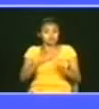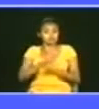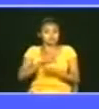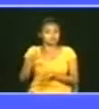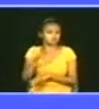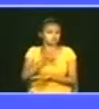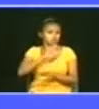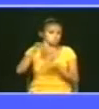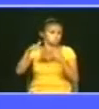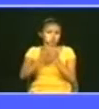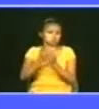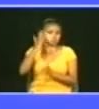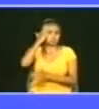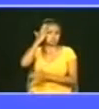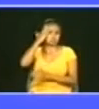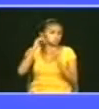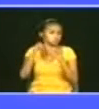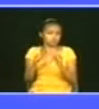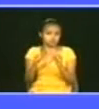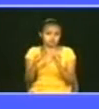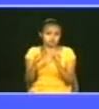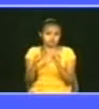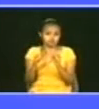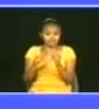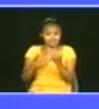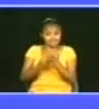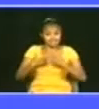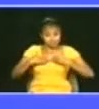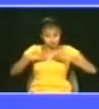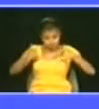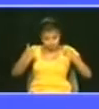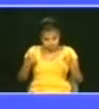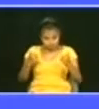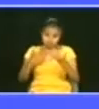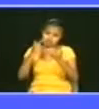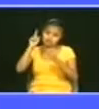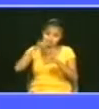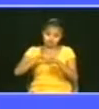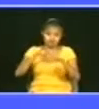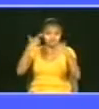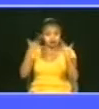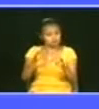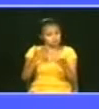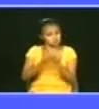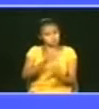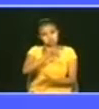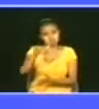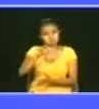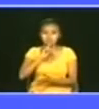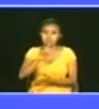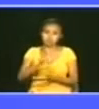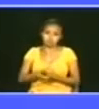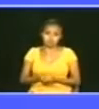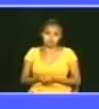ያህል አስደንጋጭ እንደሆነ መገመት አይከብድም። ይህ ወጣት ያን ያጋጠመው ይኸው